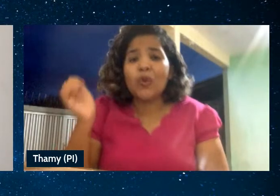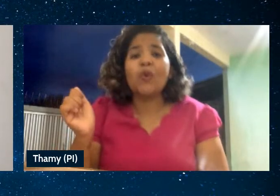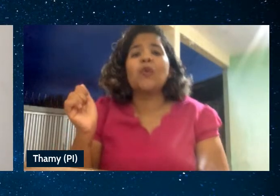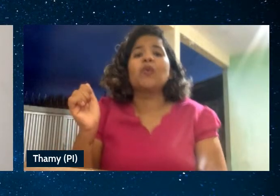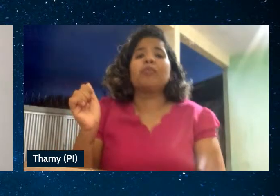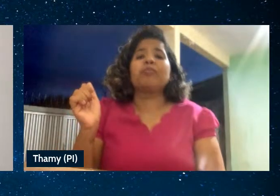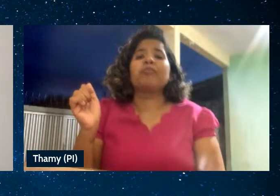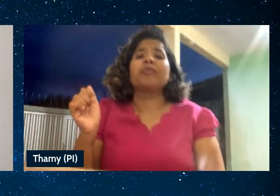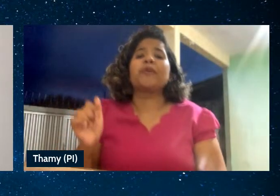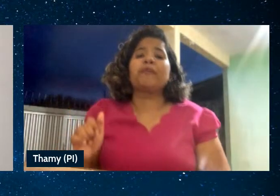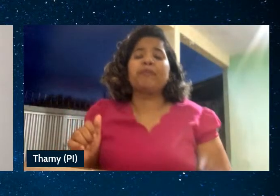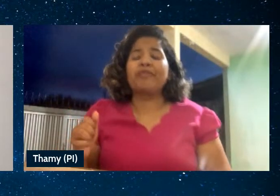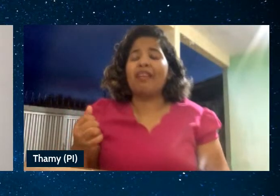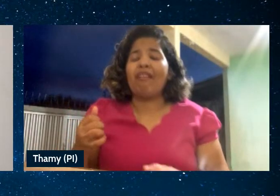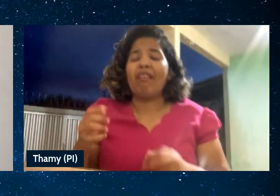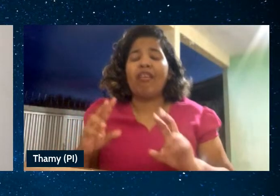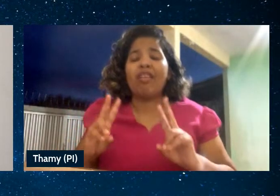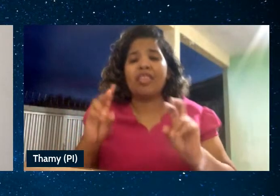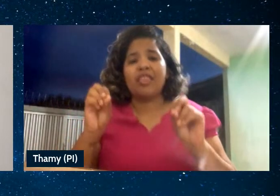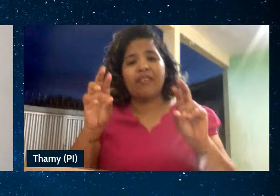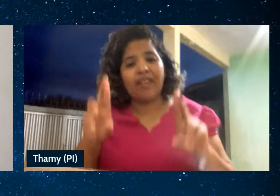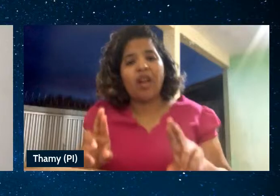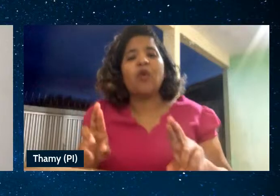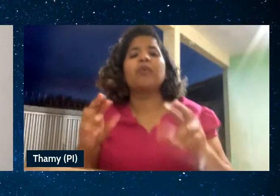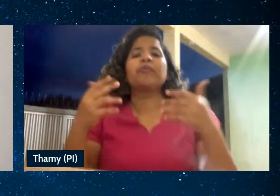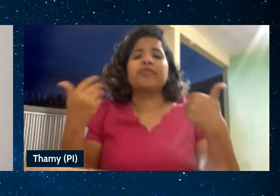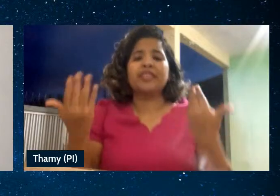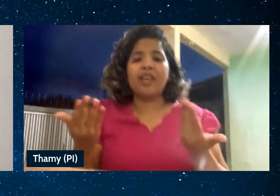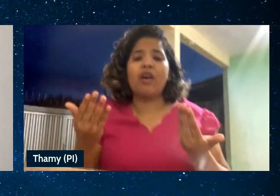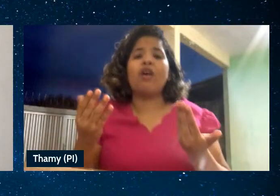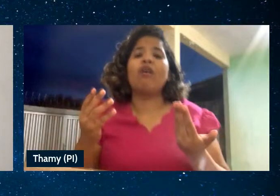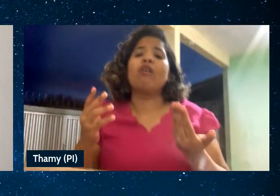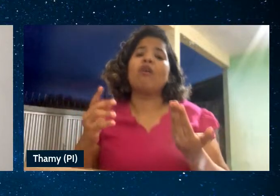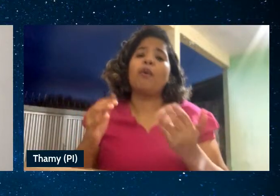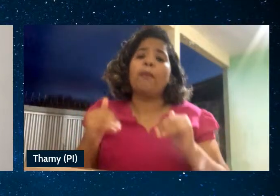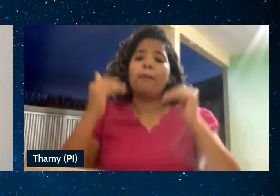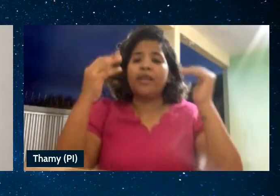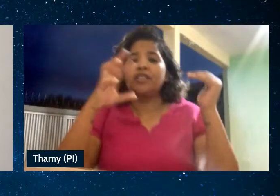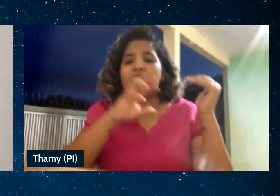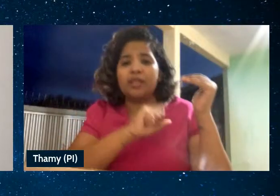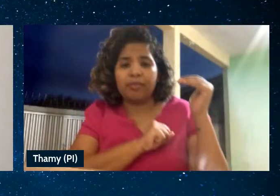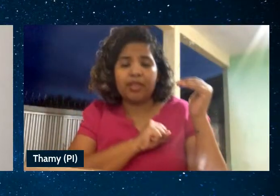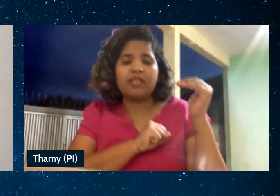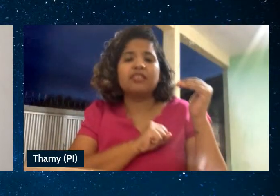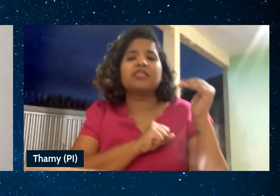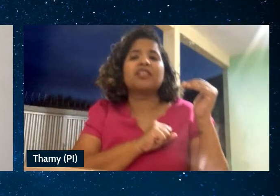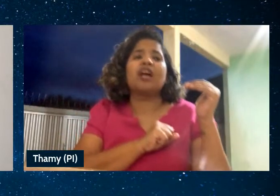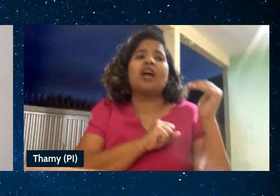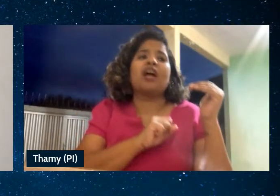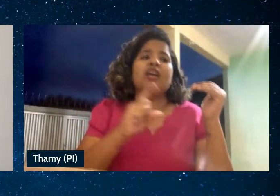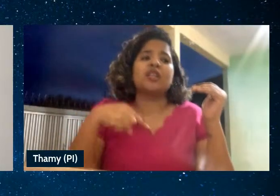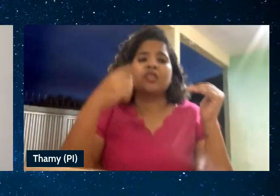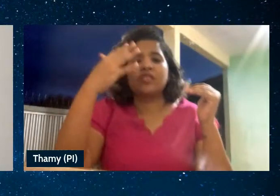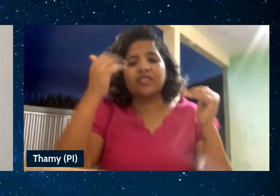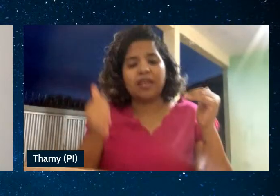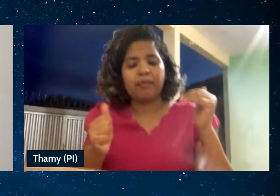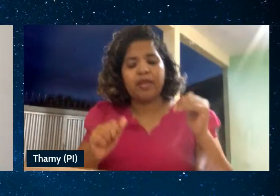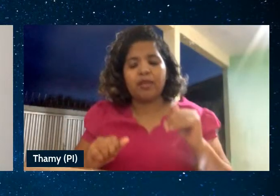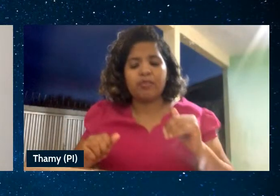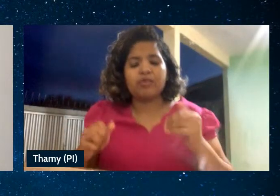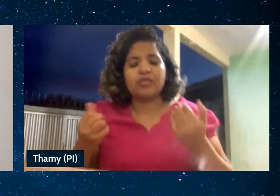momento certo que nós sejamos esses mestre Amado que que sabemos valorizar